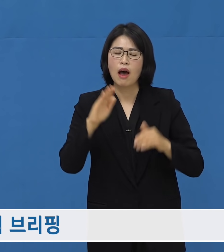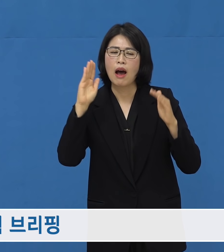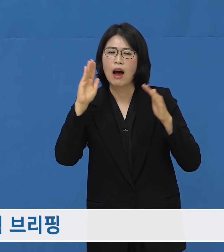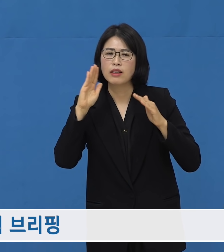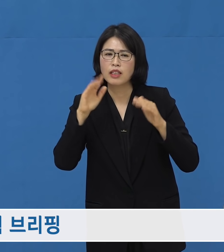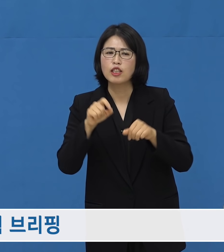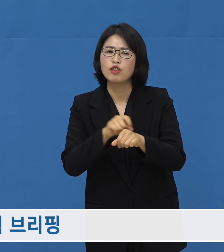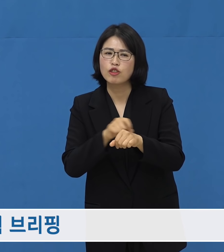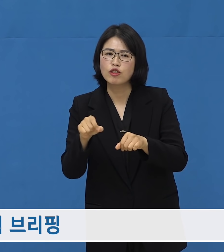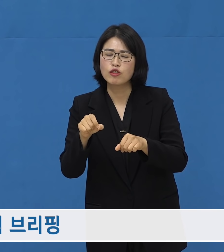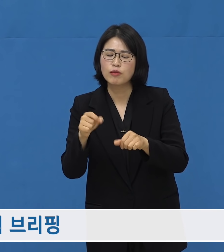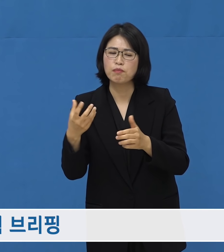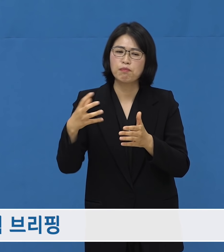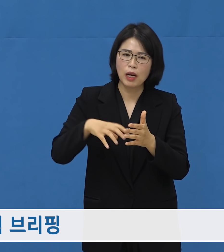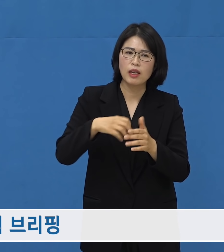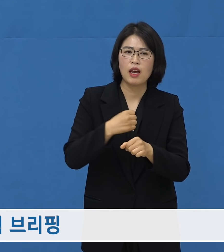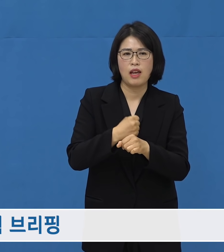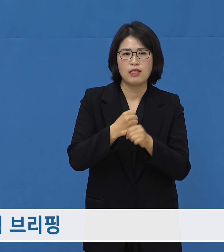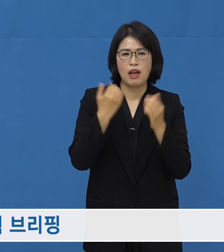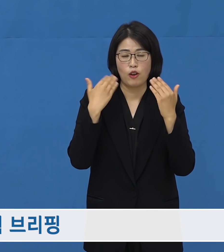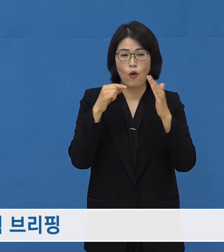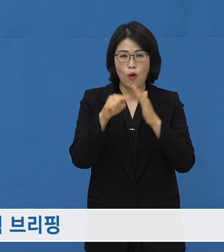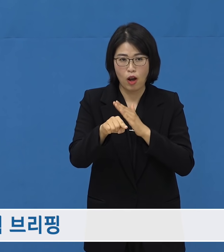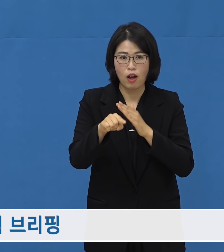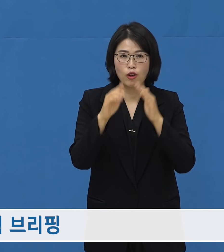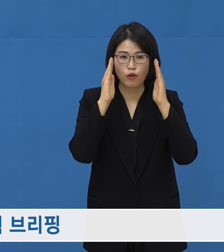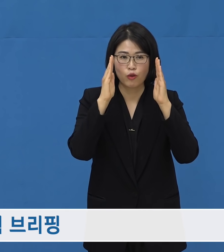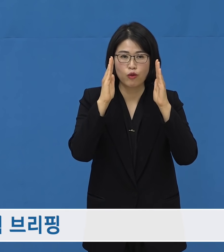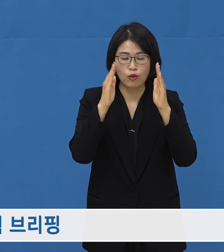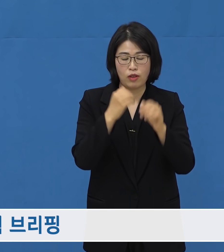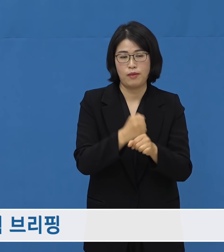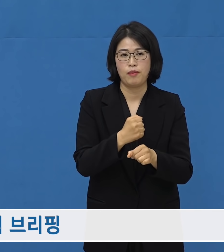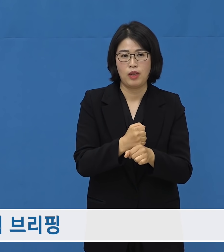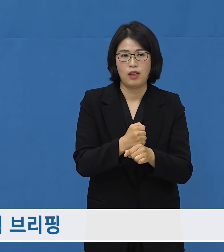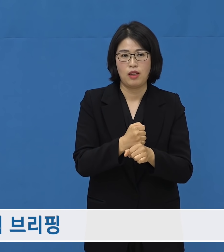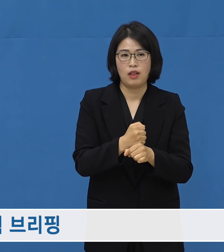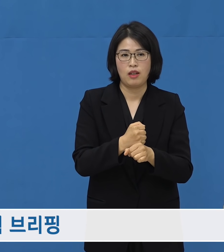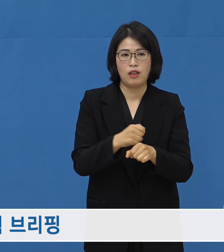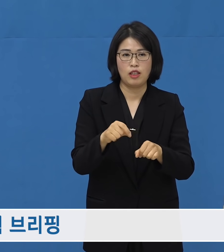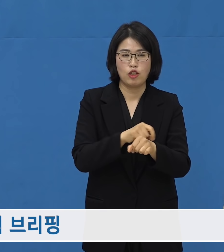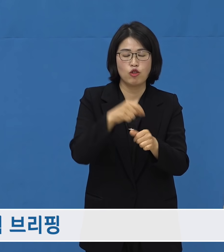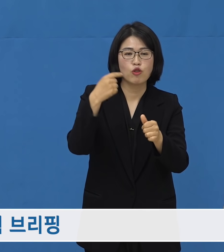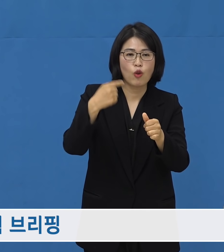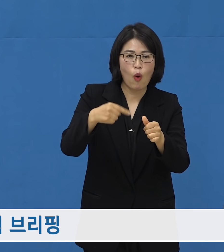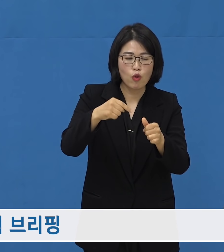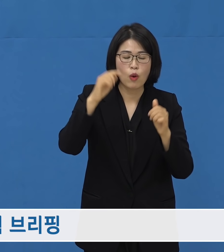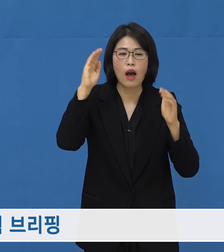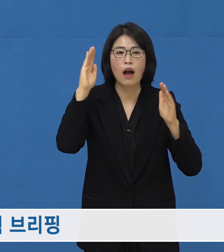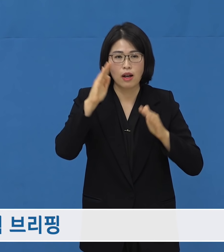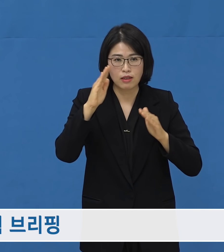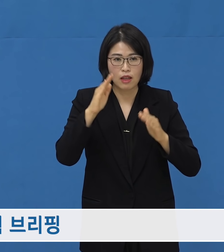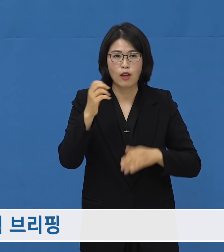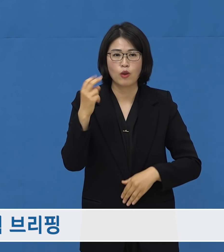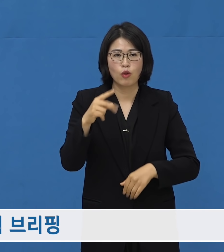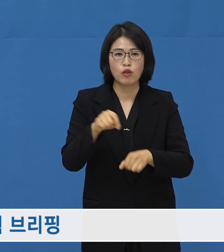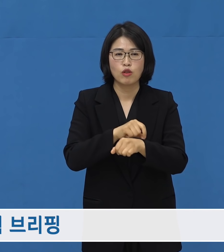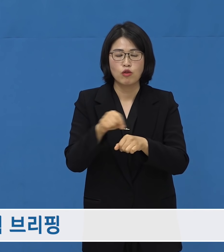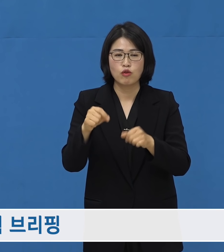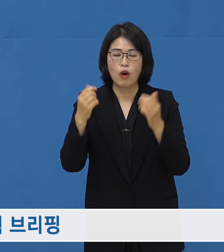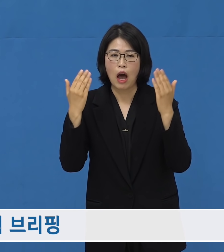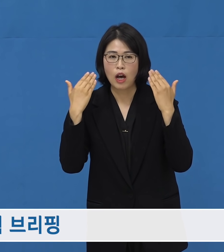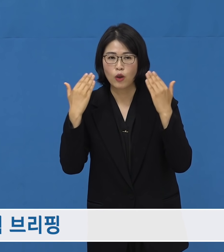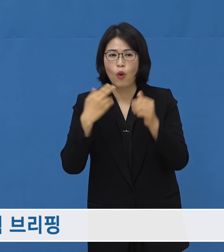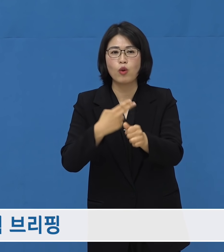반영한 등교 수업을 운영합니다. 우리 교육청은 특수교육 대상 학생과 특수학교